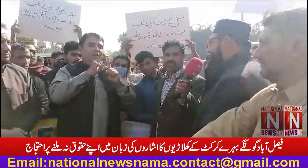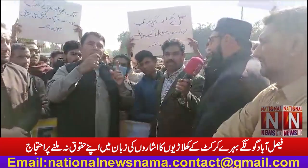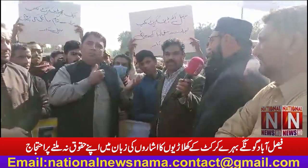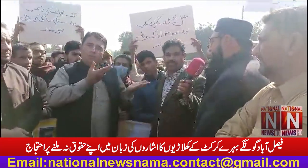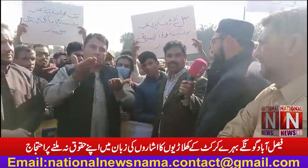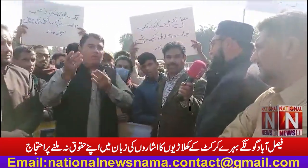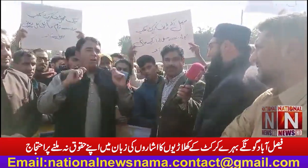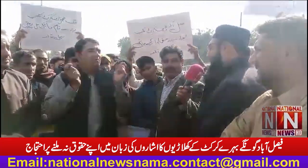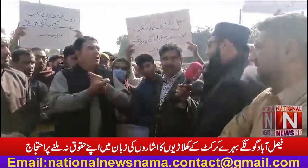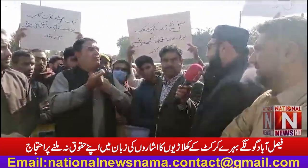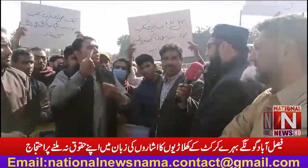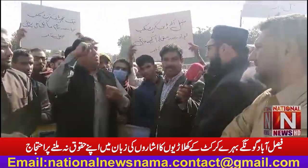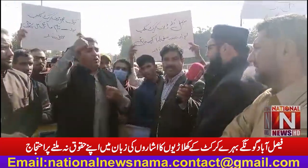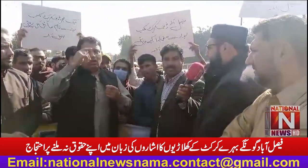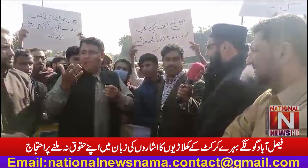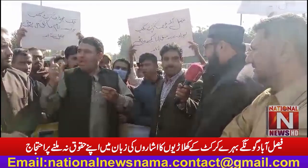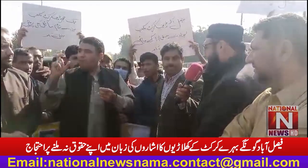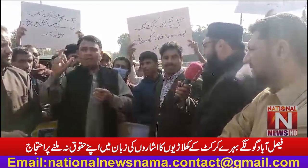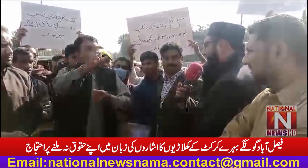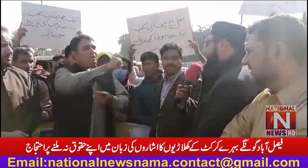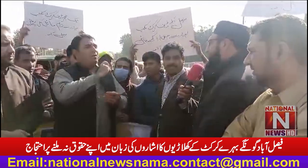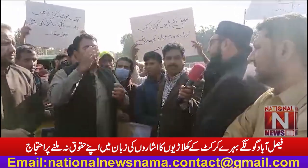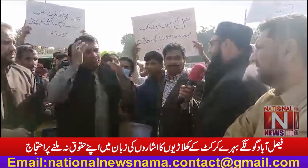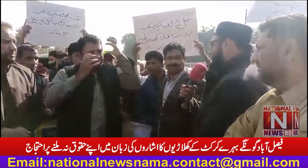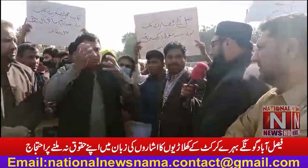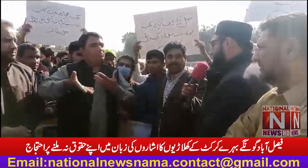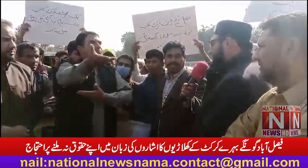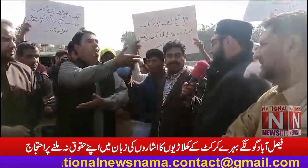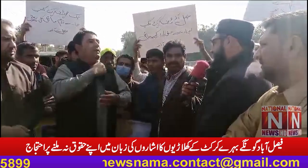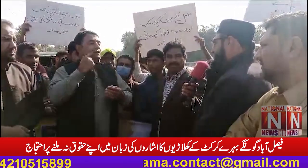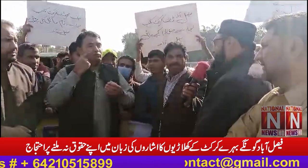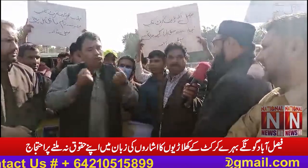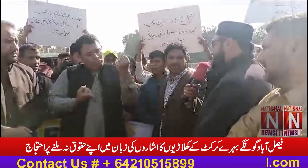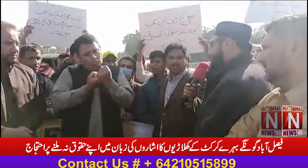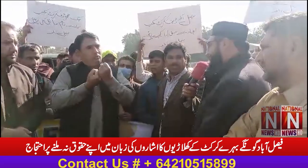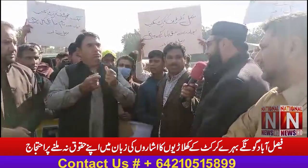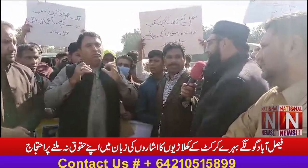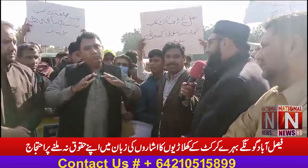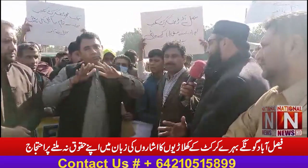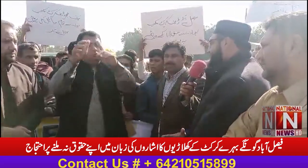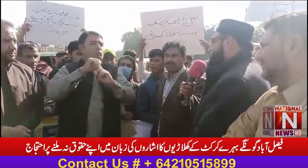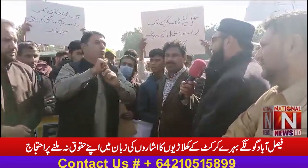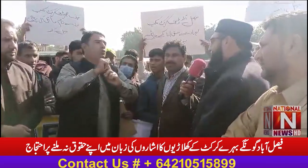तो दो दो